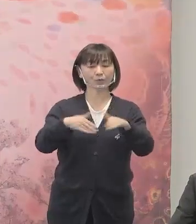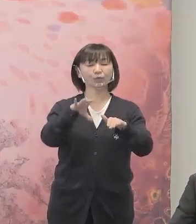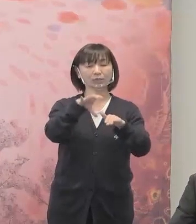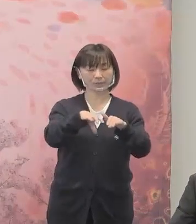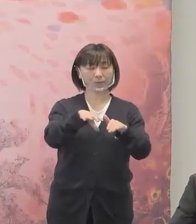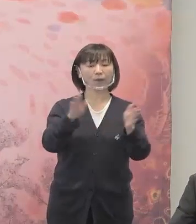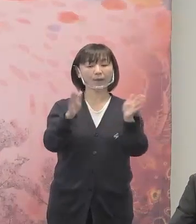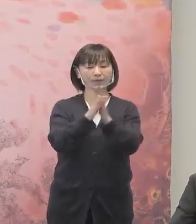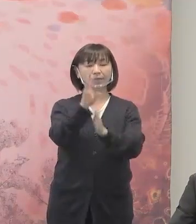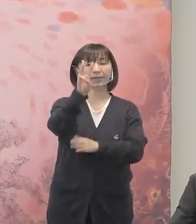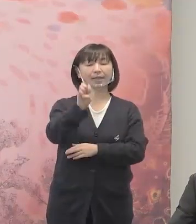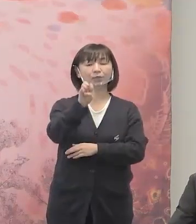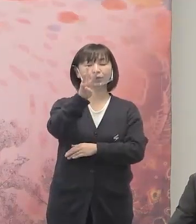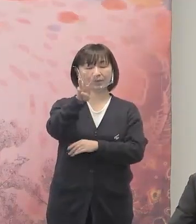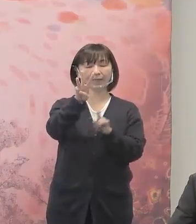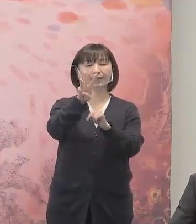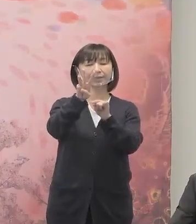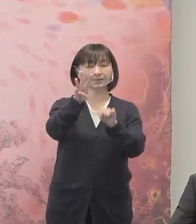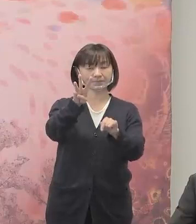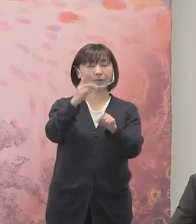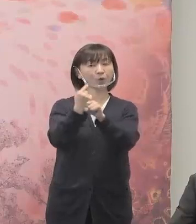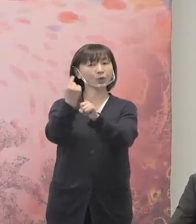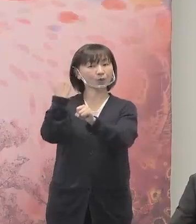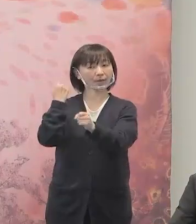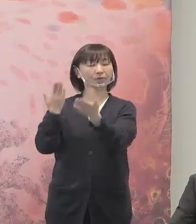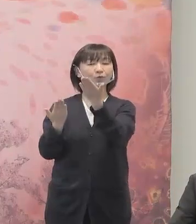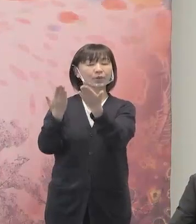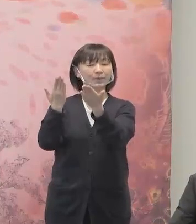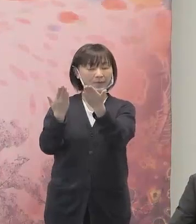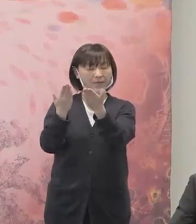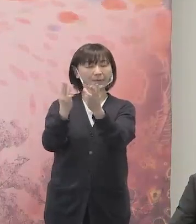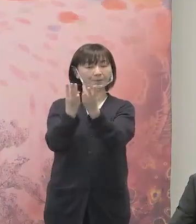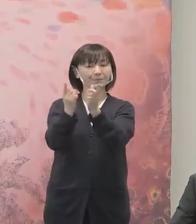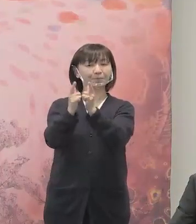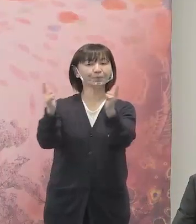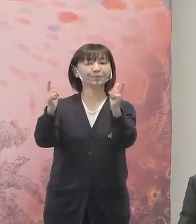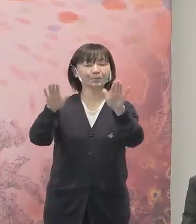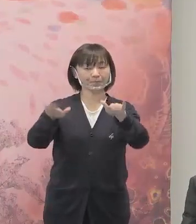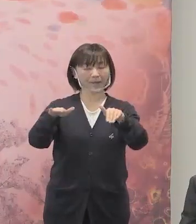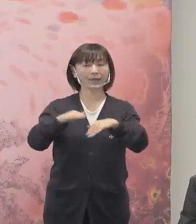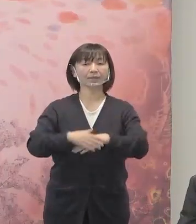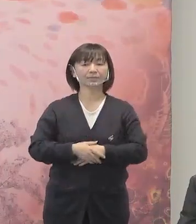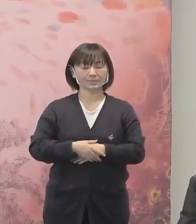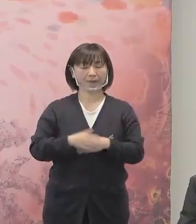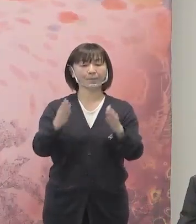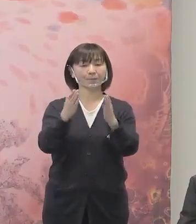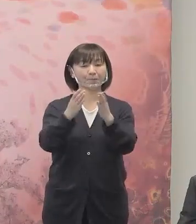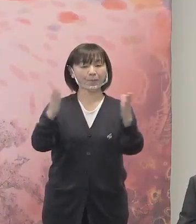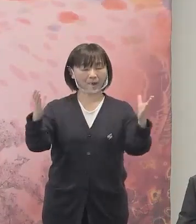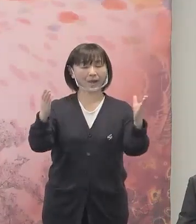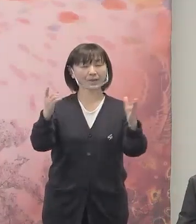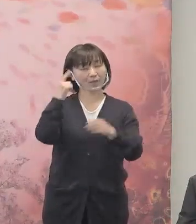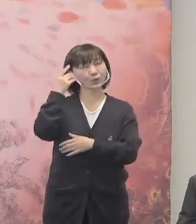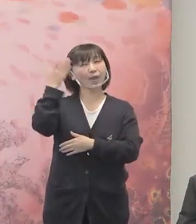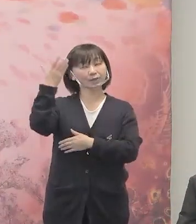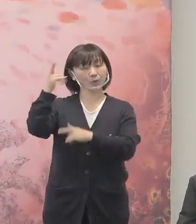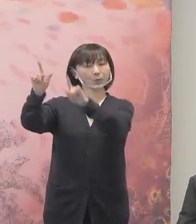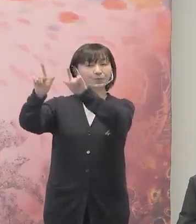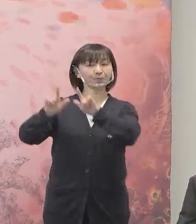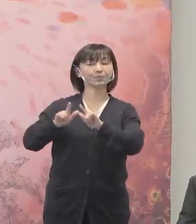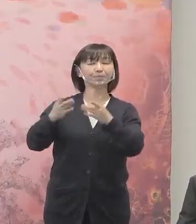33人のクラブで、去年よりさらにその分増えてということですので、大変大状態になったという感想もいただいております